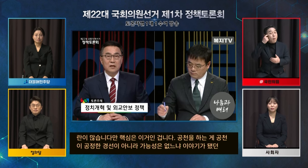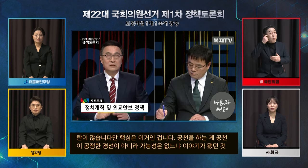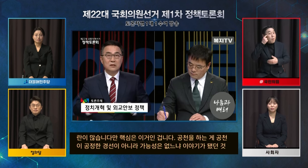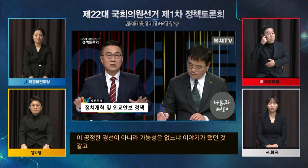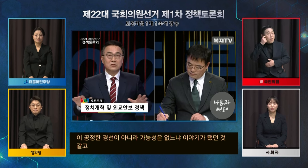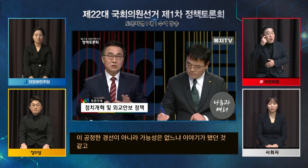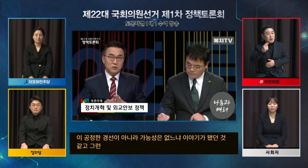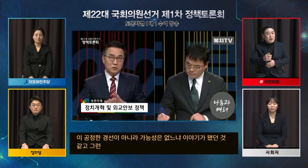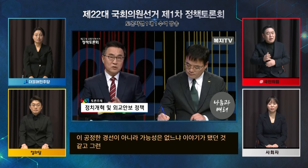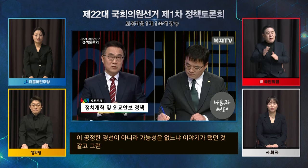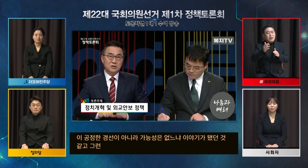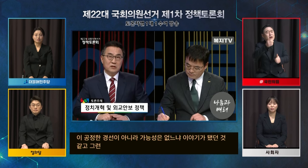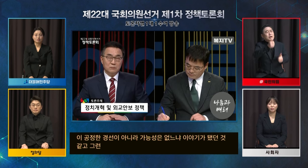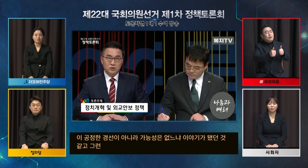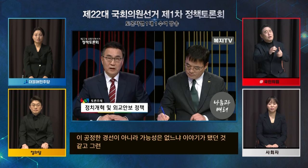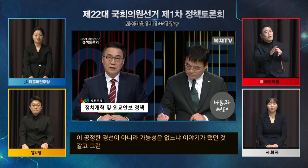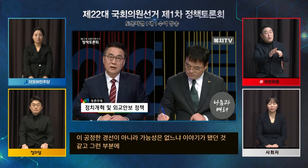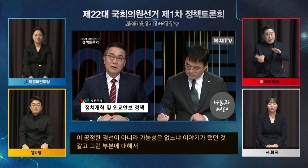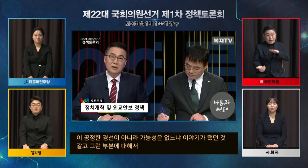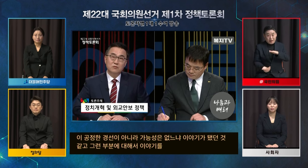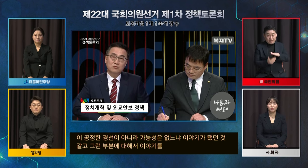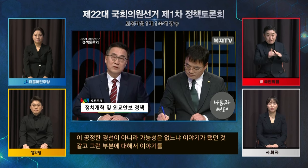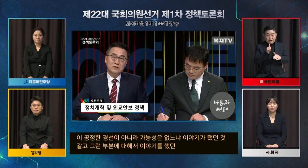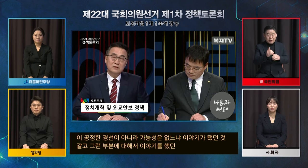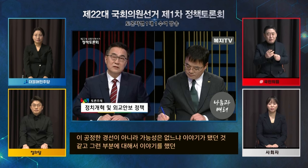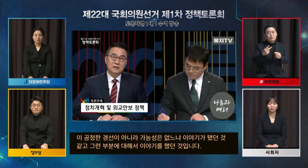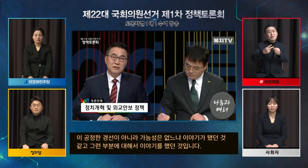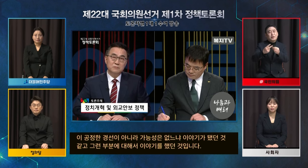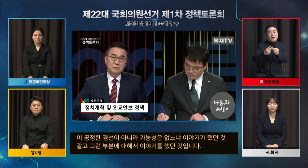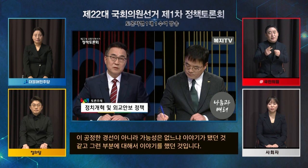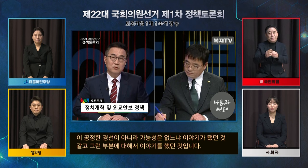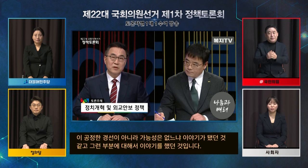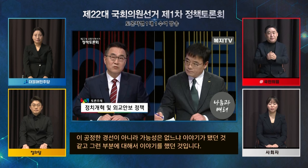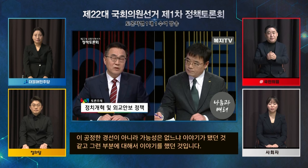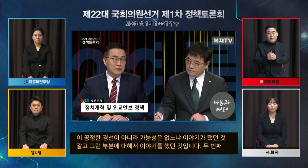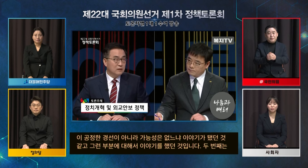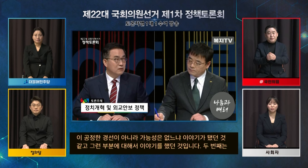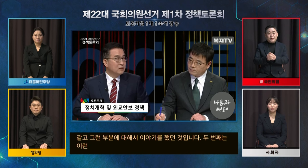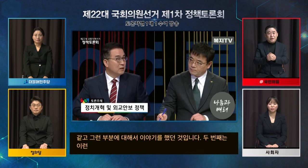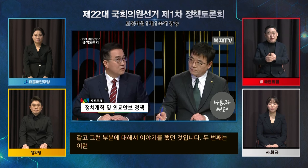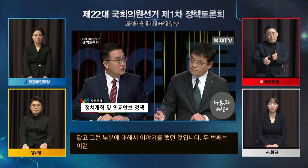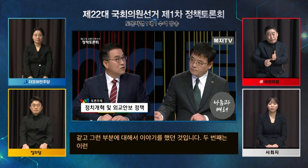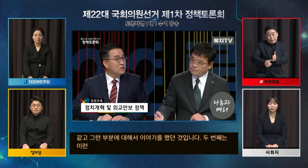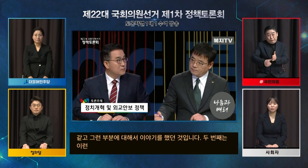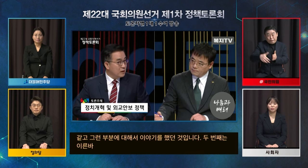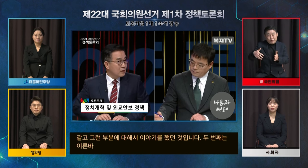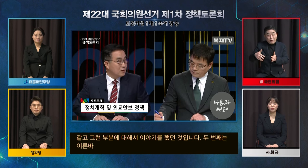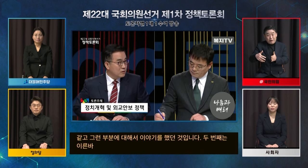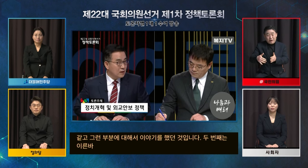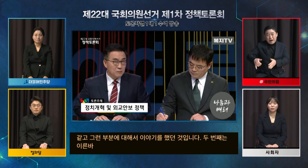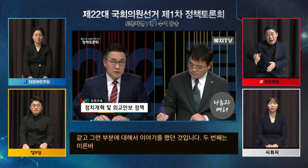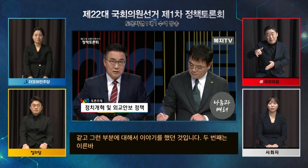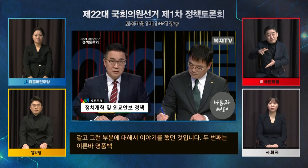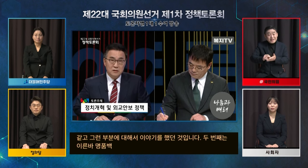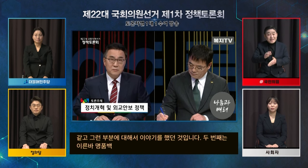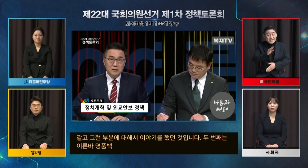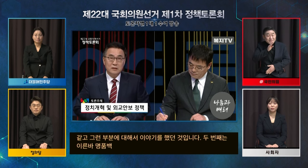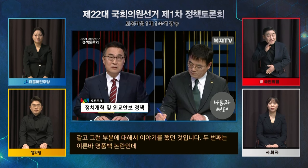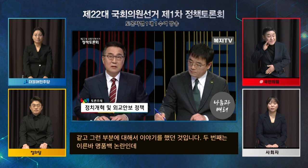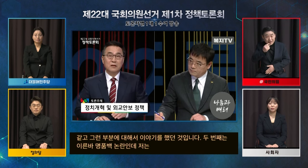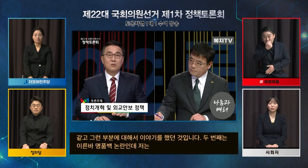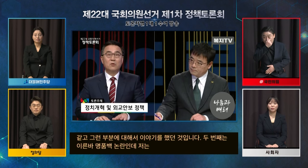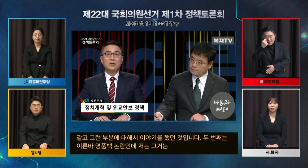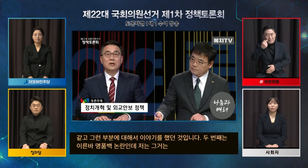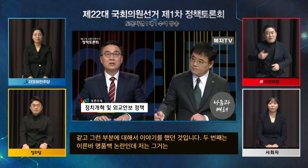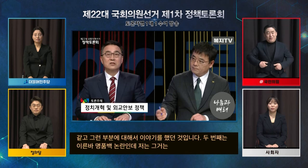그건 항상 경선을 통해서 이루어질 것이기 때문에 다음 두 번째는 이른바 명품백 논란인데 그건 저는 진실을 밝혀야 된다고 생각합니다. 진실을